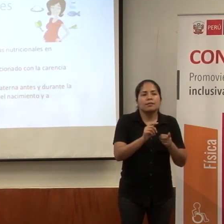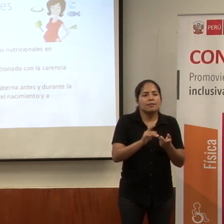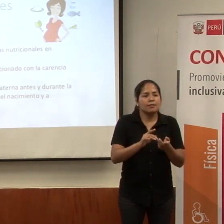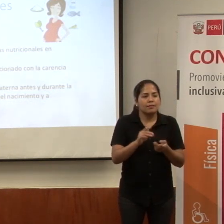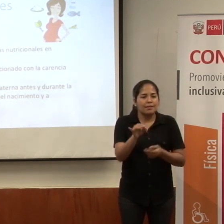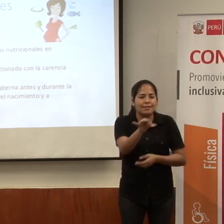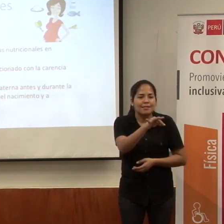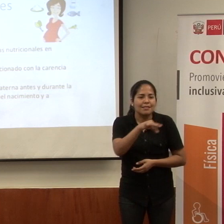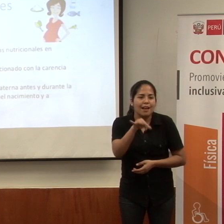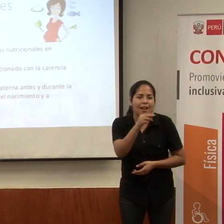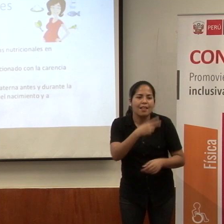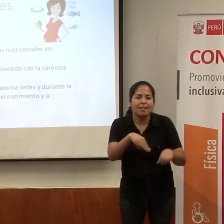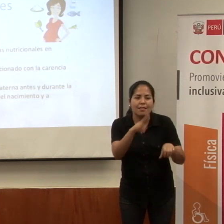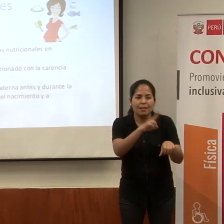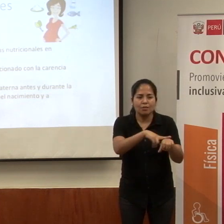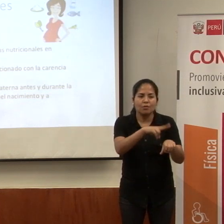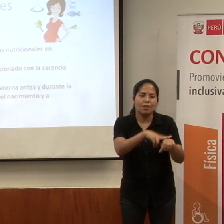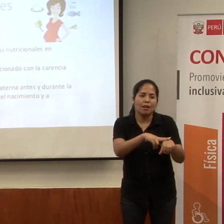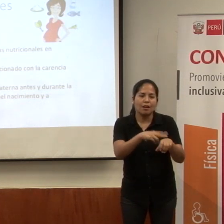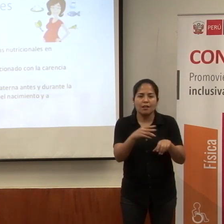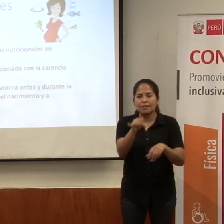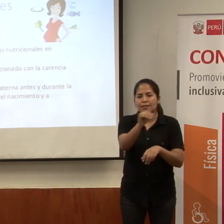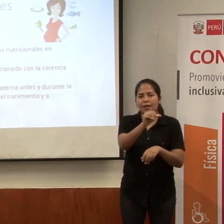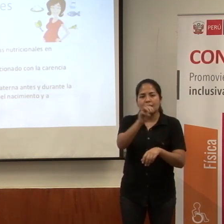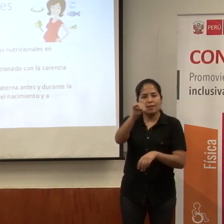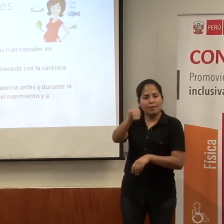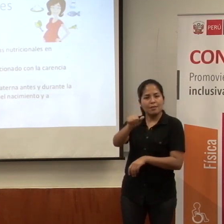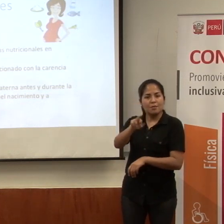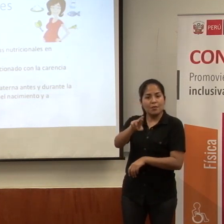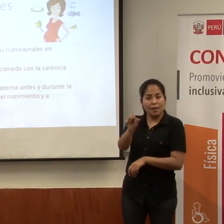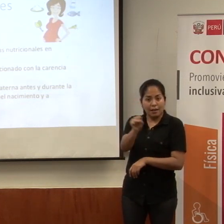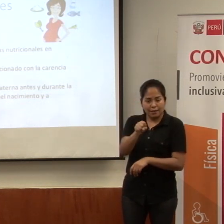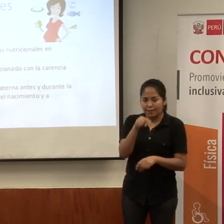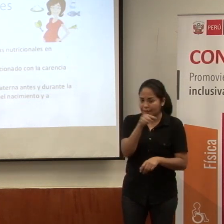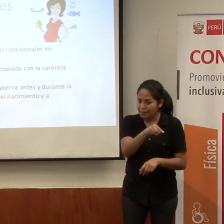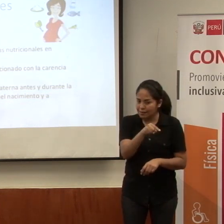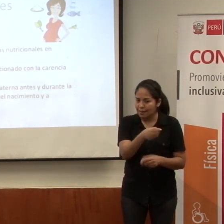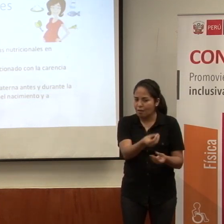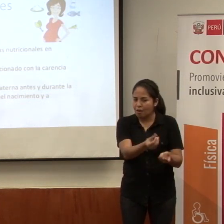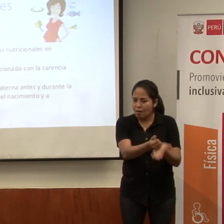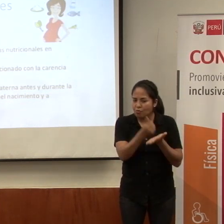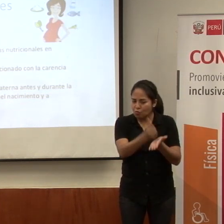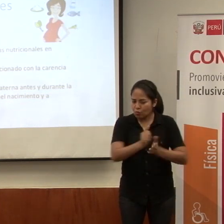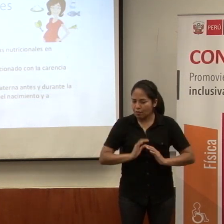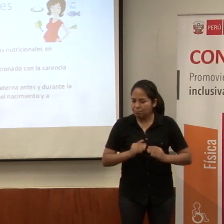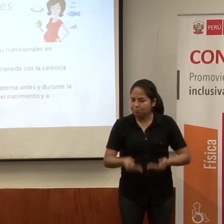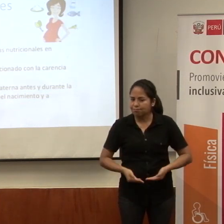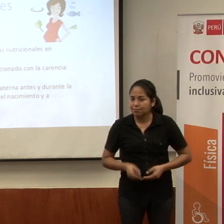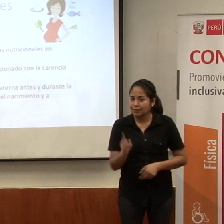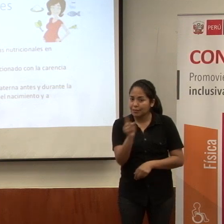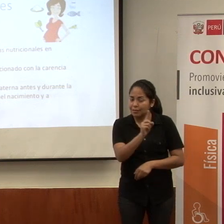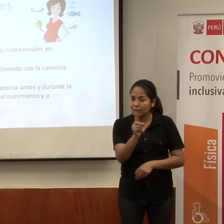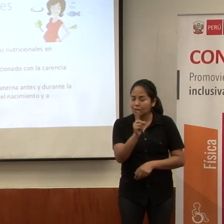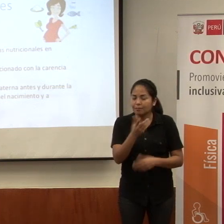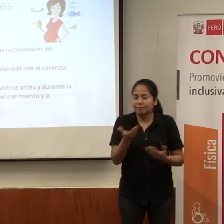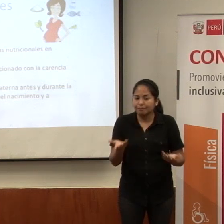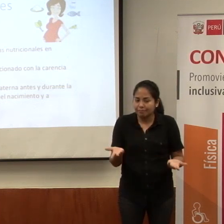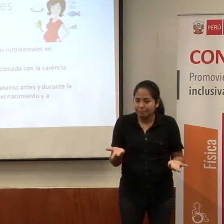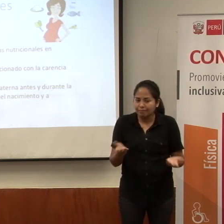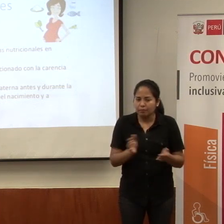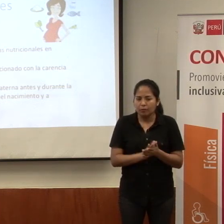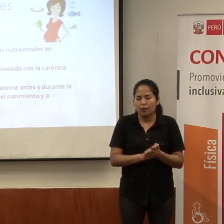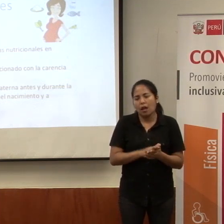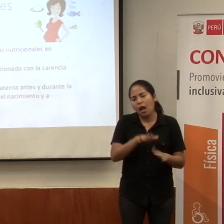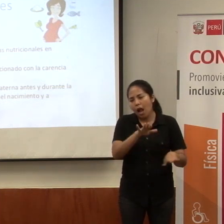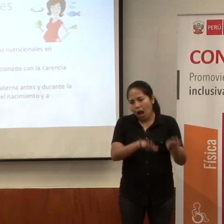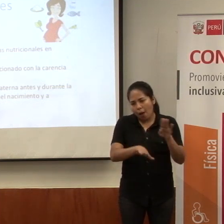naturales, como la sal de maras, que no necesariamente está yodada, ¿ok? Entonces se puede usar ocasionalmente,